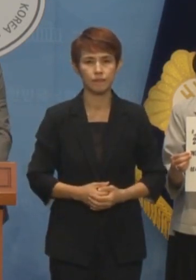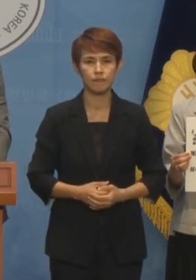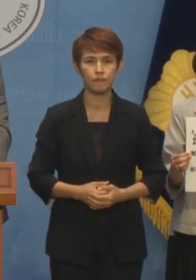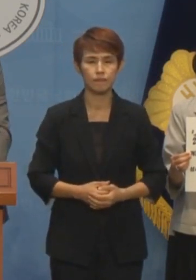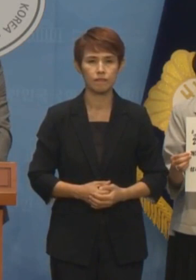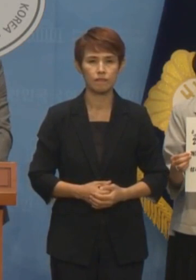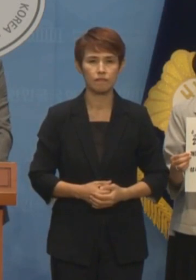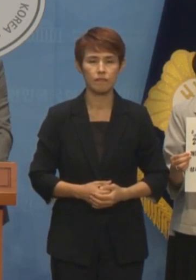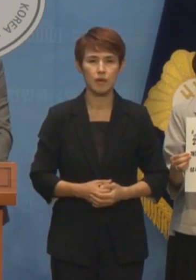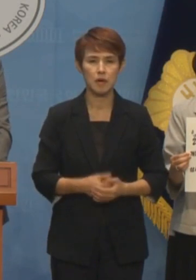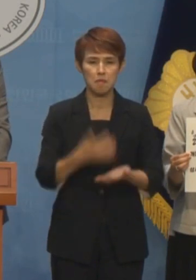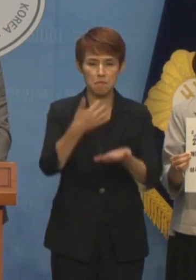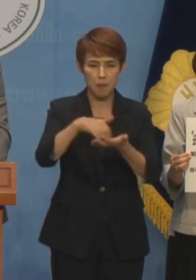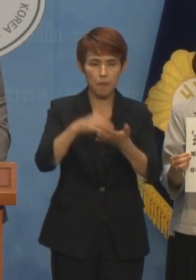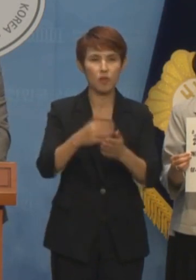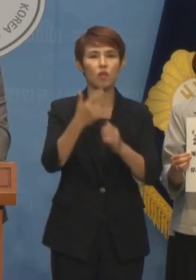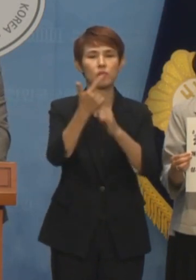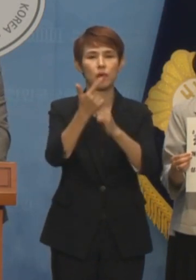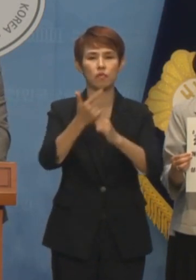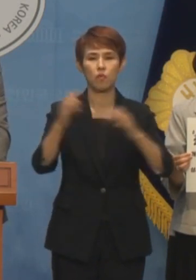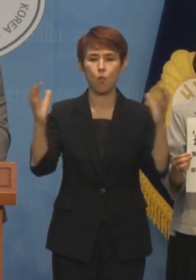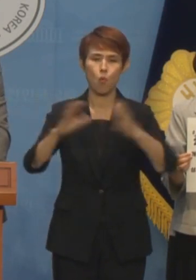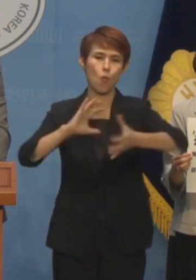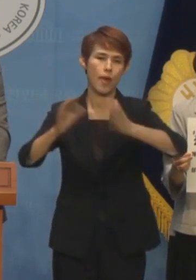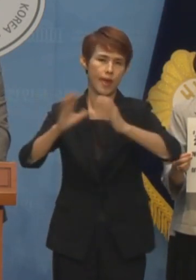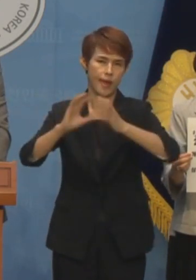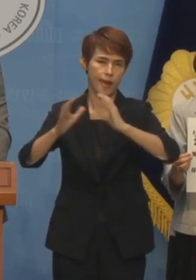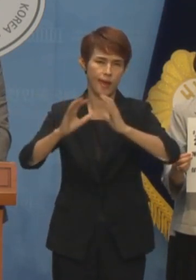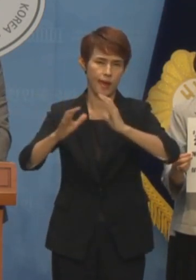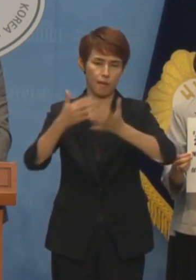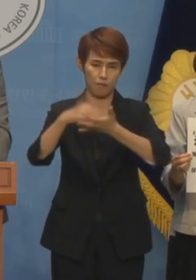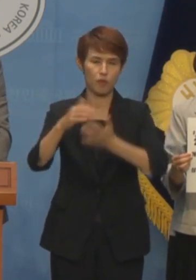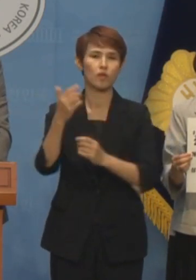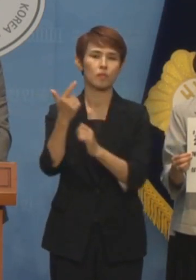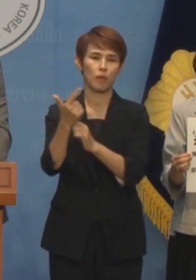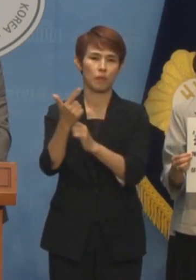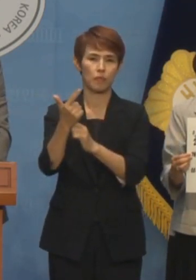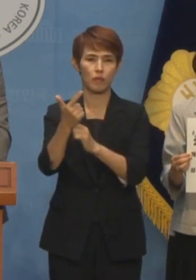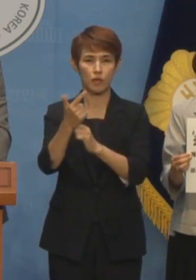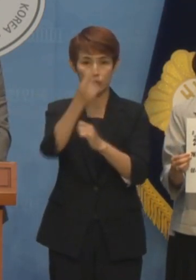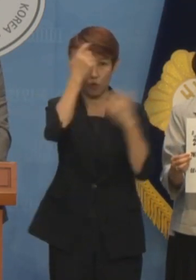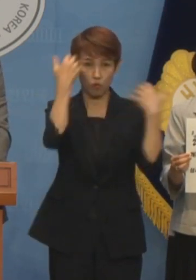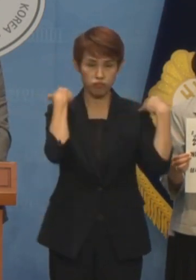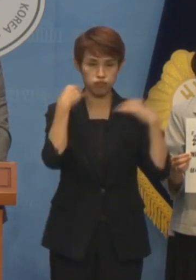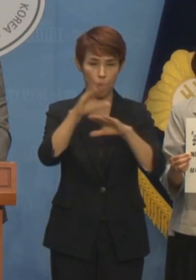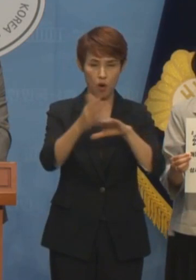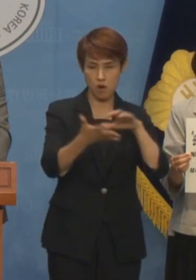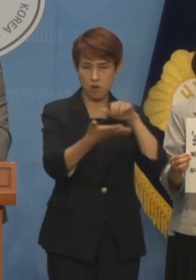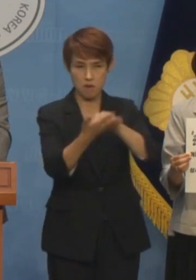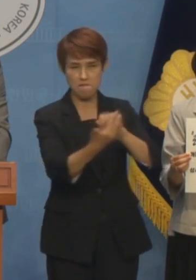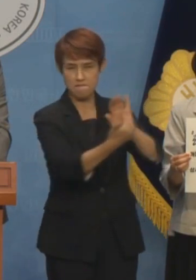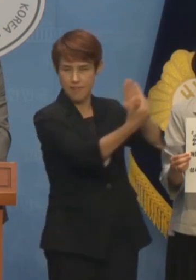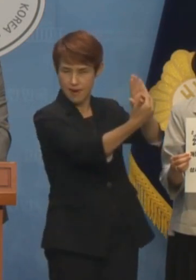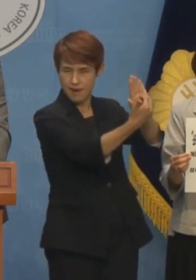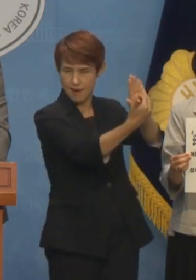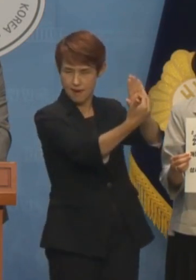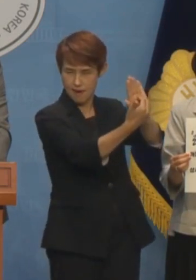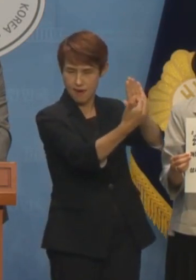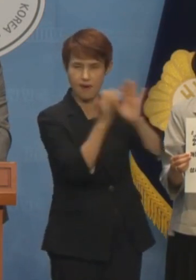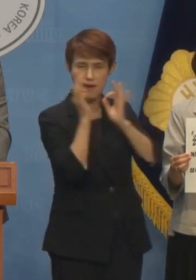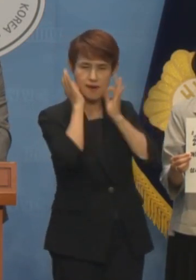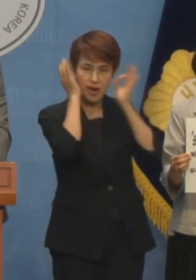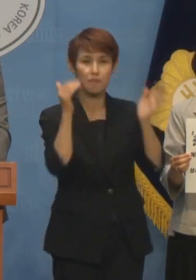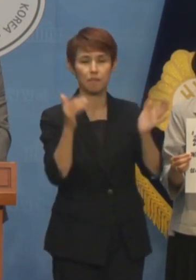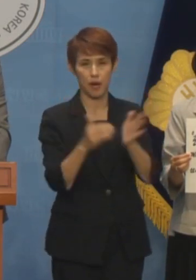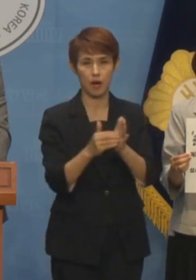지금까지 6차례나 전체회의를 진행하며 정부의 언론 탄압을 막겠다라는 의지를 불태웠습니다.